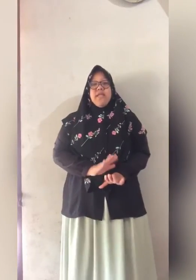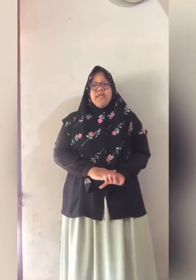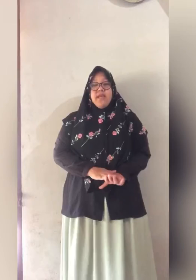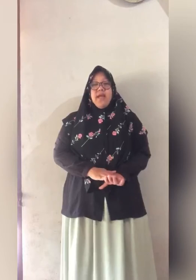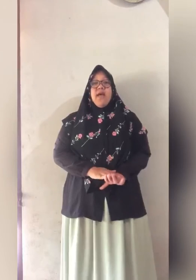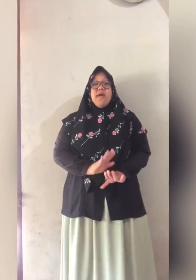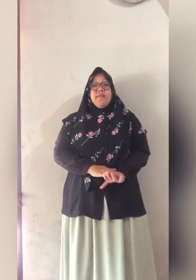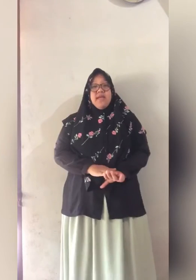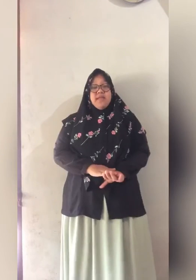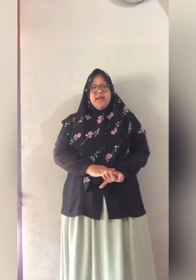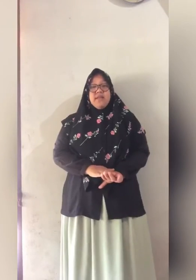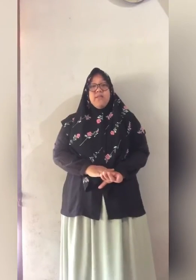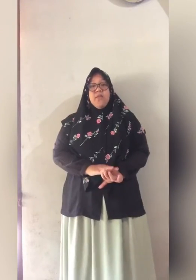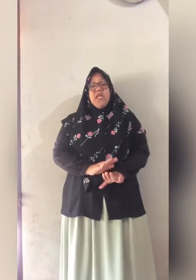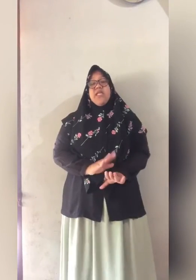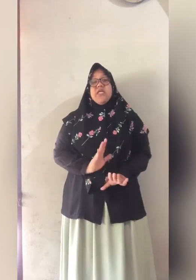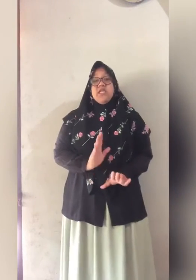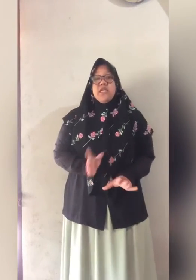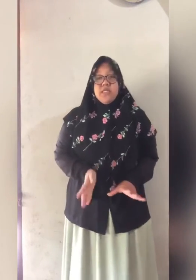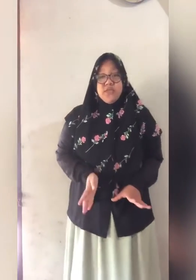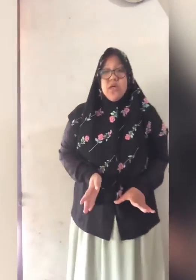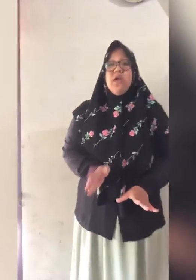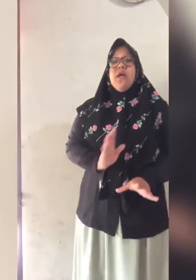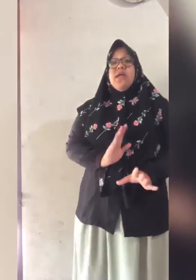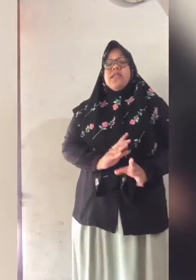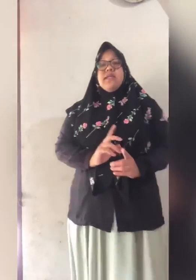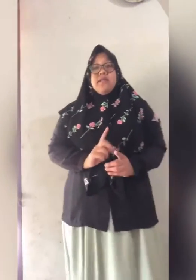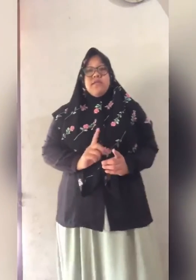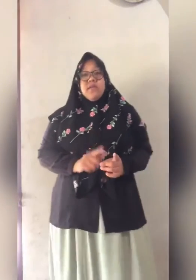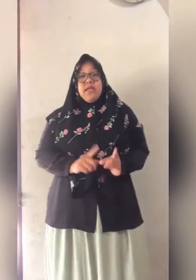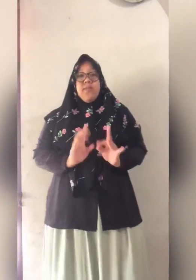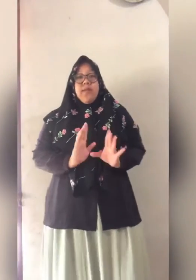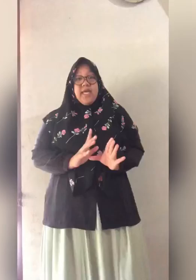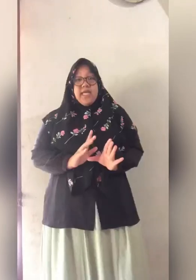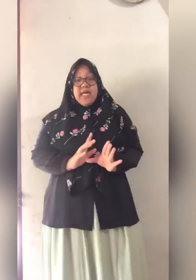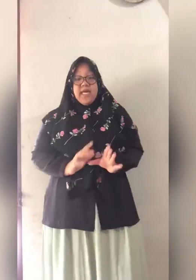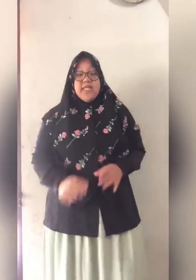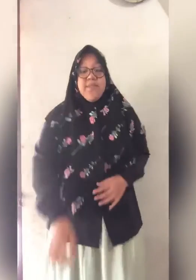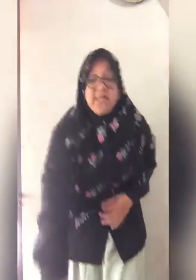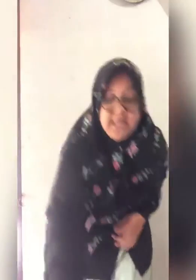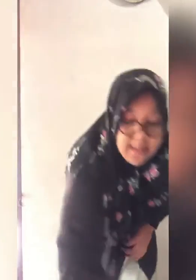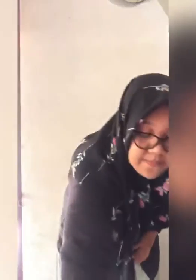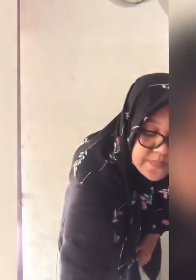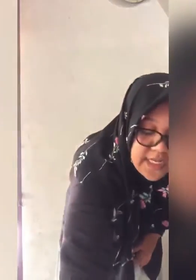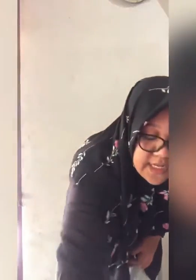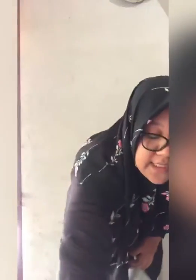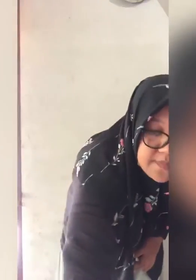BJT. BJT atau Bipolar Junction Transistor. Transistor ini memiliki 3 kaki seperti ini, 3 kaki seperti